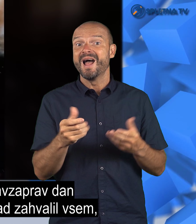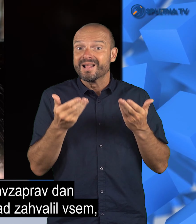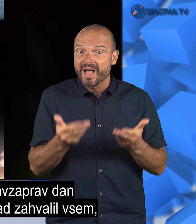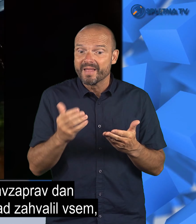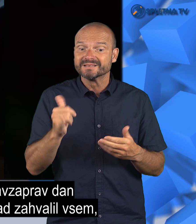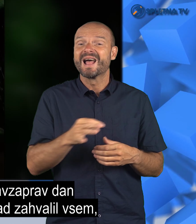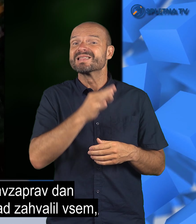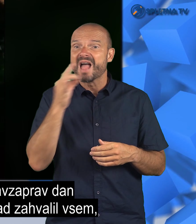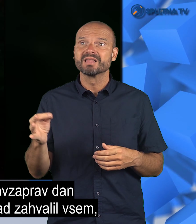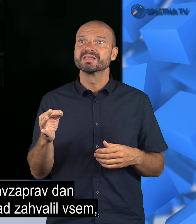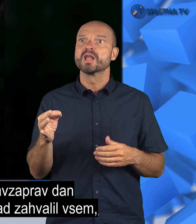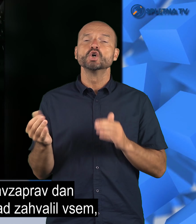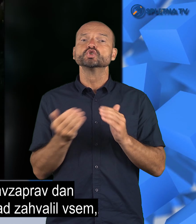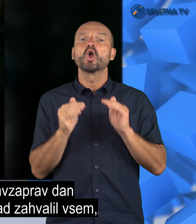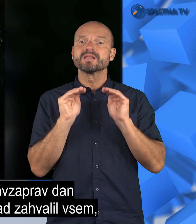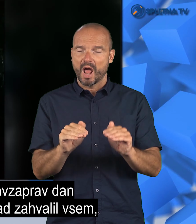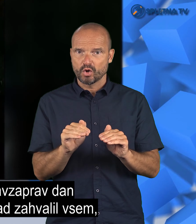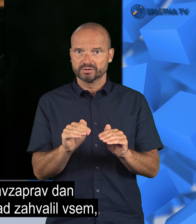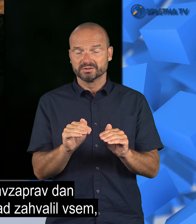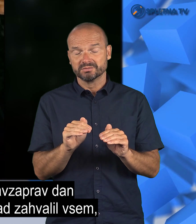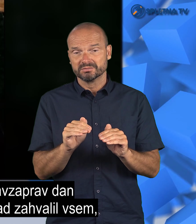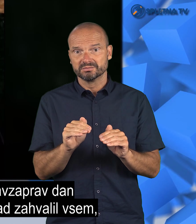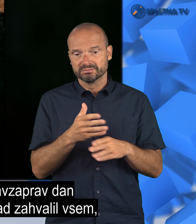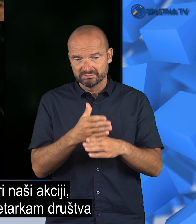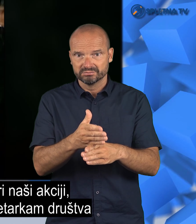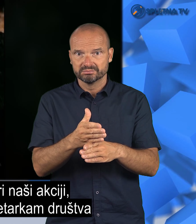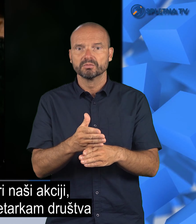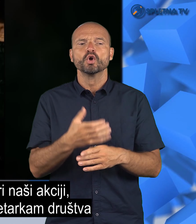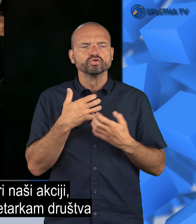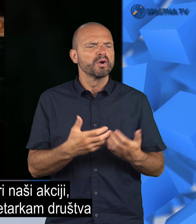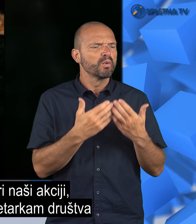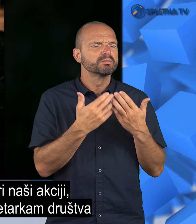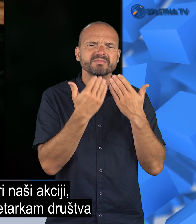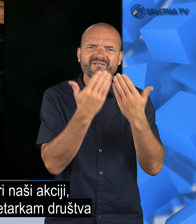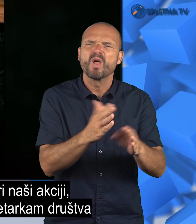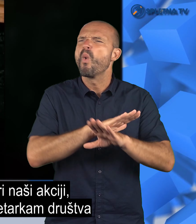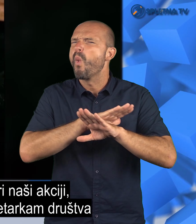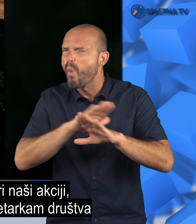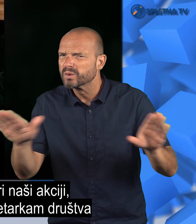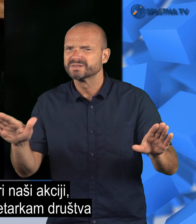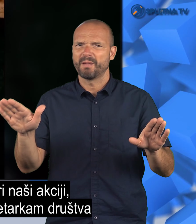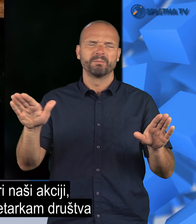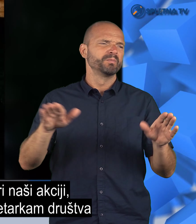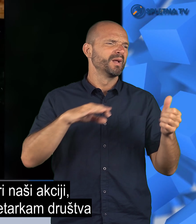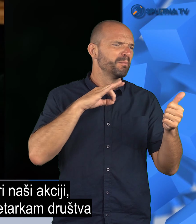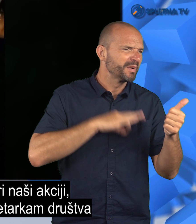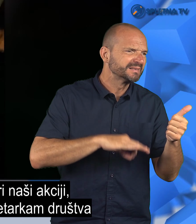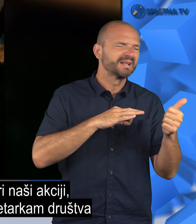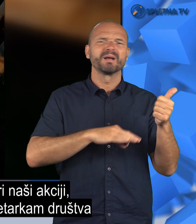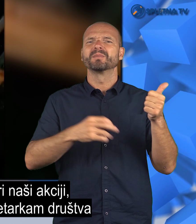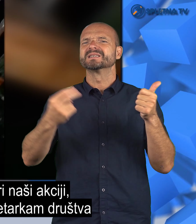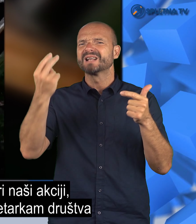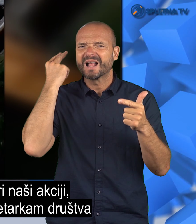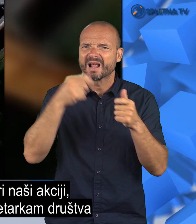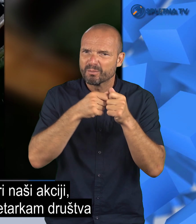res dan solidarnosti, bi se rad zahvalil vsem, ki sodelujejo pri naši akciji, predsednikom in